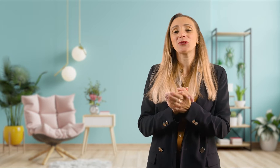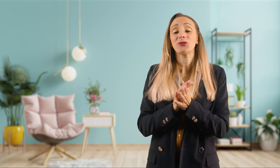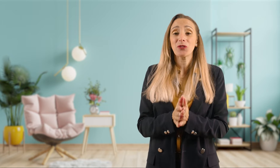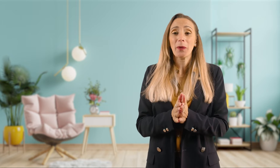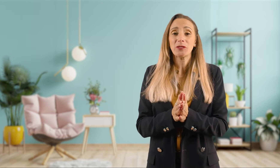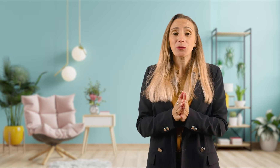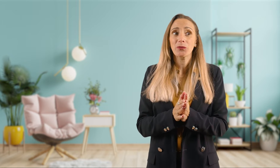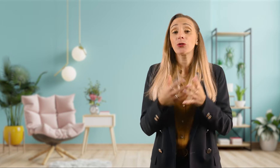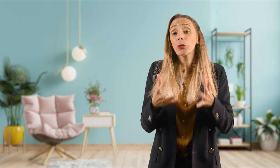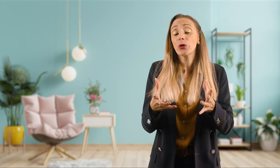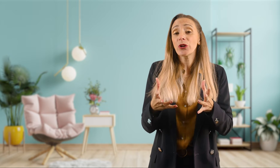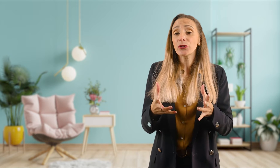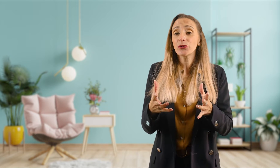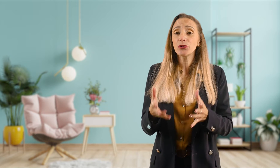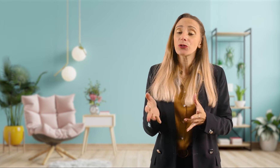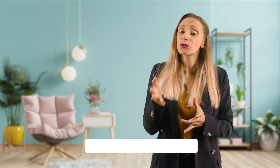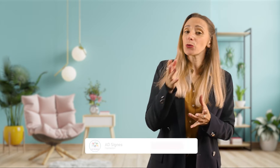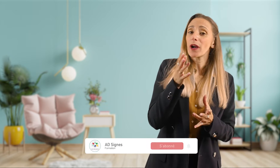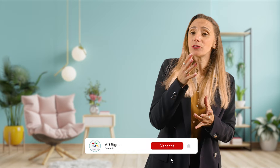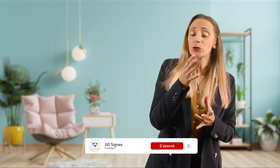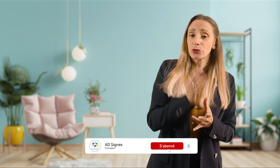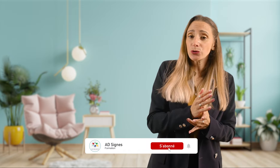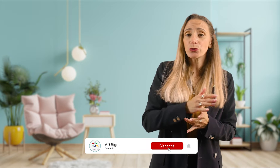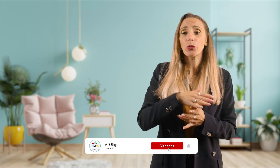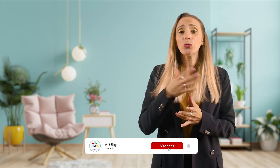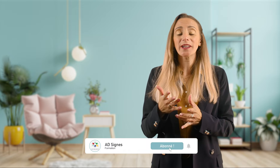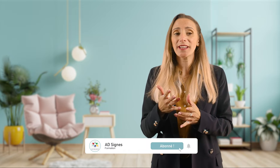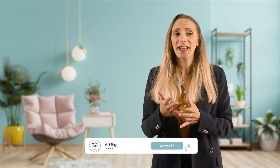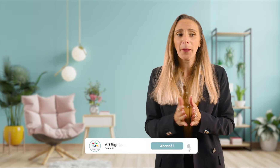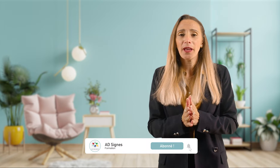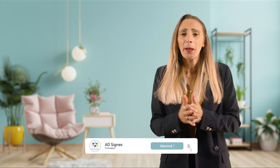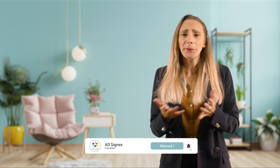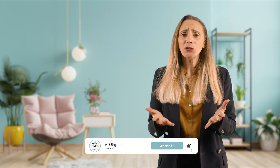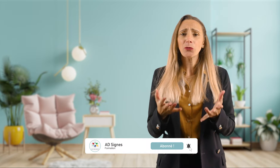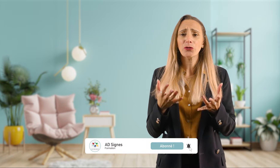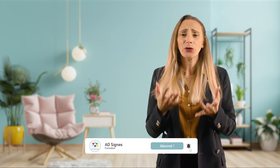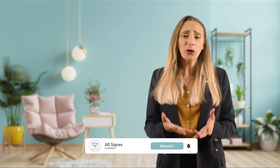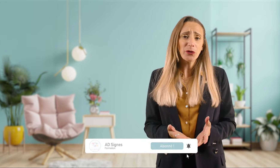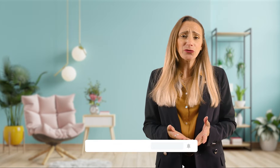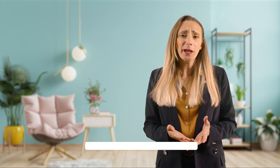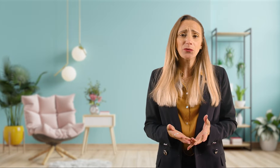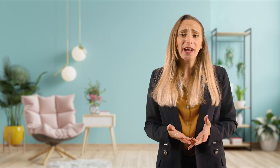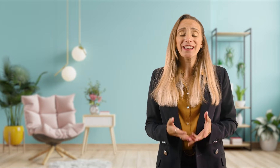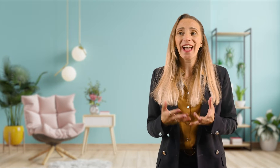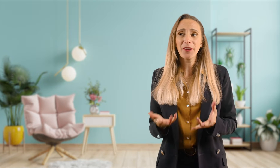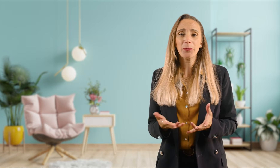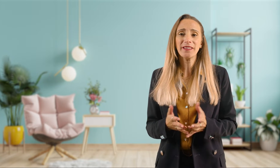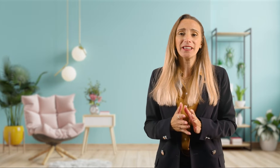de formation. Nombre d'entre vous, que ce soit sur YouTube ou Instagram, me demandent comment faire pour être accompagné